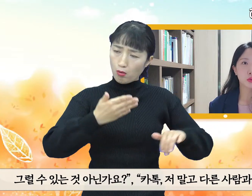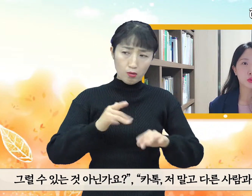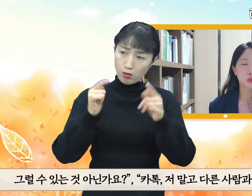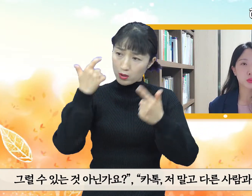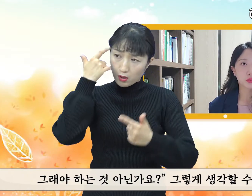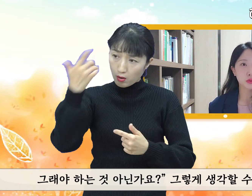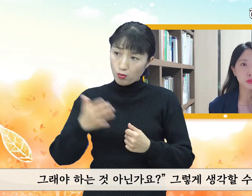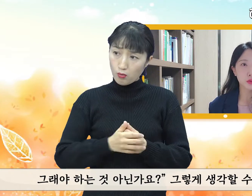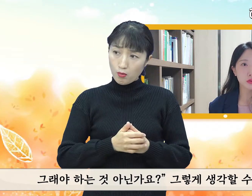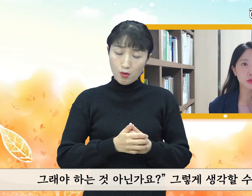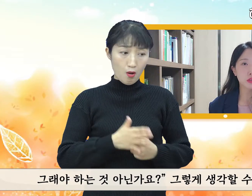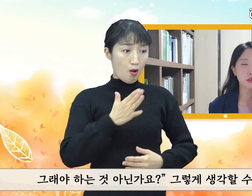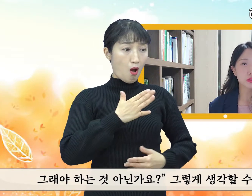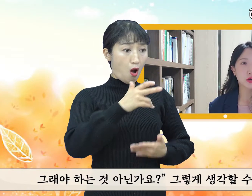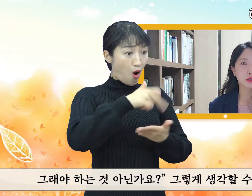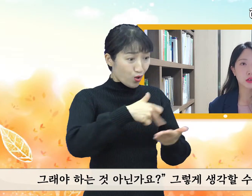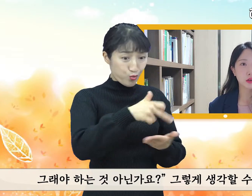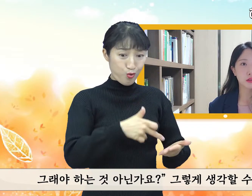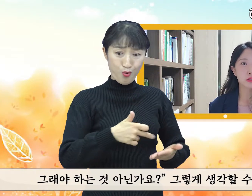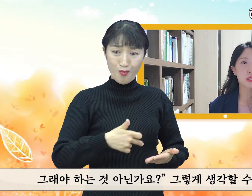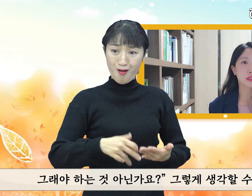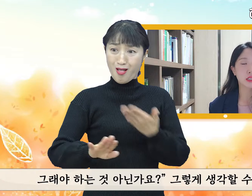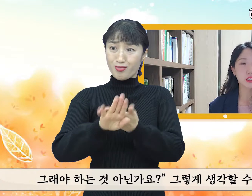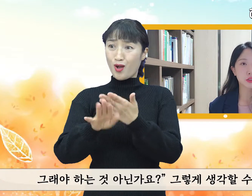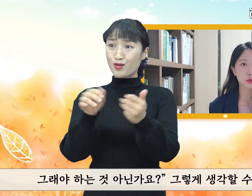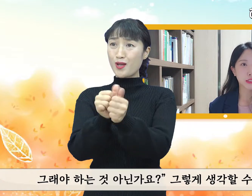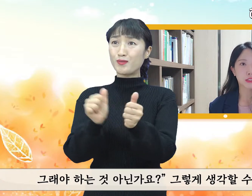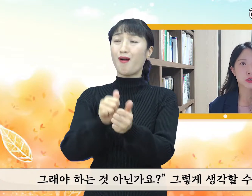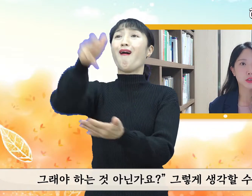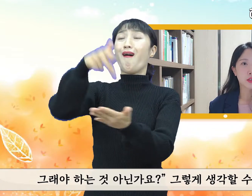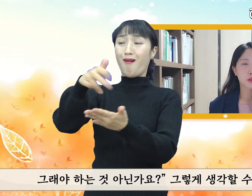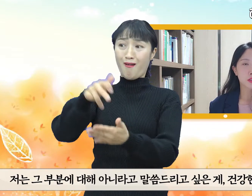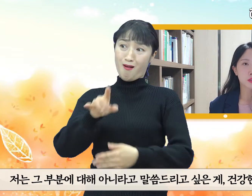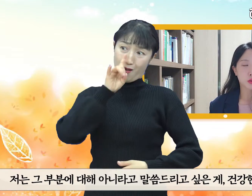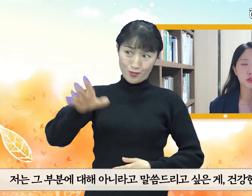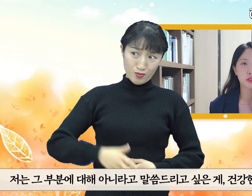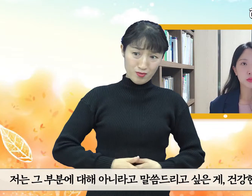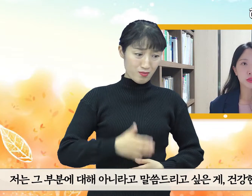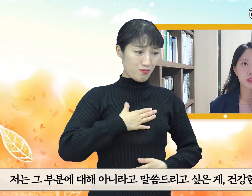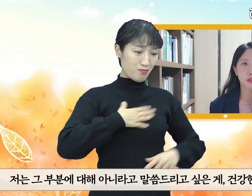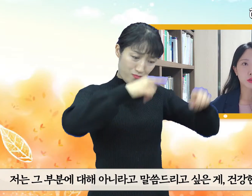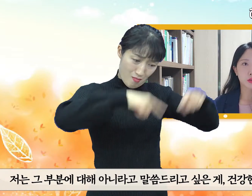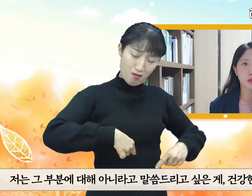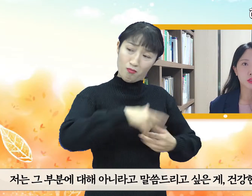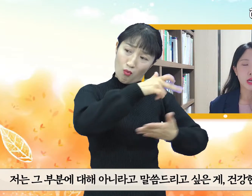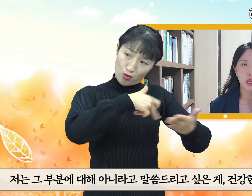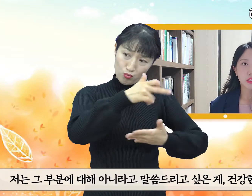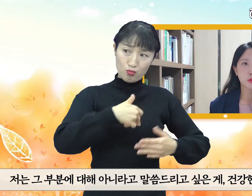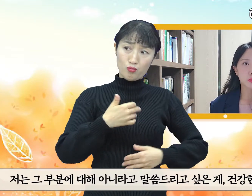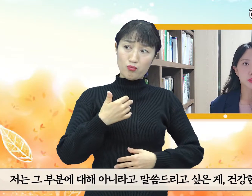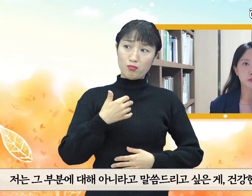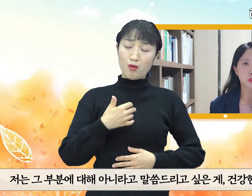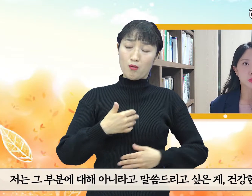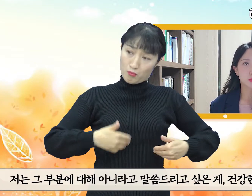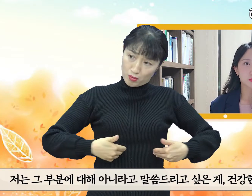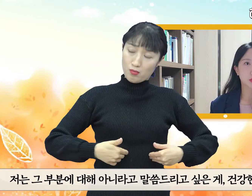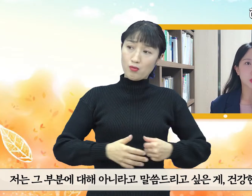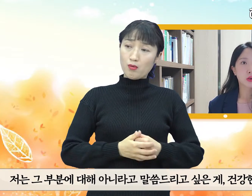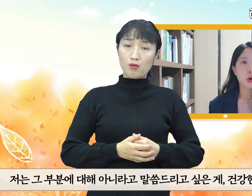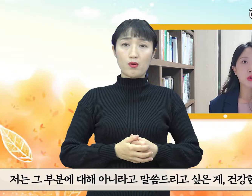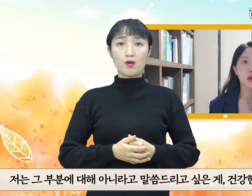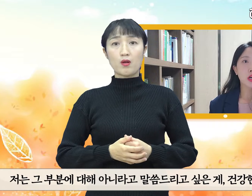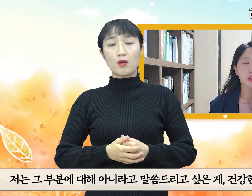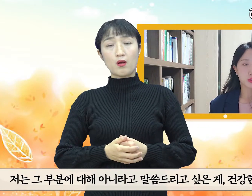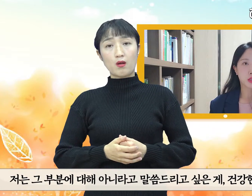되죠. 뭐 그러면 그래야 되는 거 아닌가요? 이렇게 이제 생각할 수가 있어요. 그런데 이제 저는 그 부분에 대해서 아니라고 말씀드리고 싶은